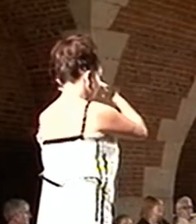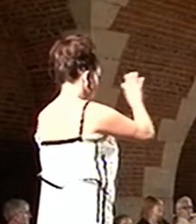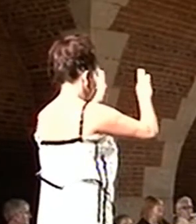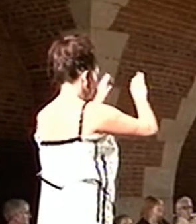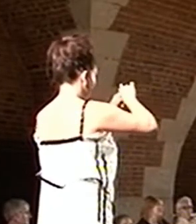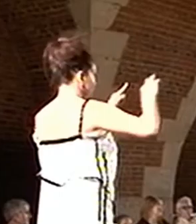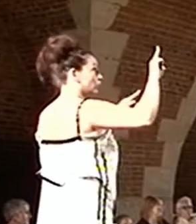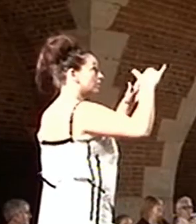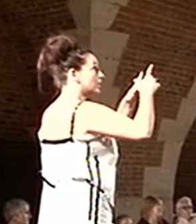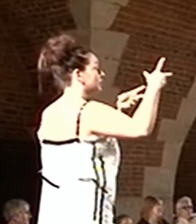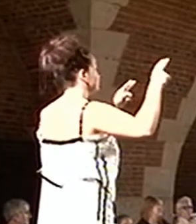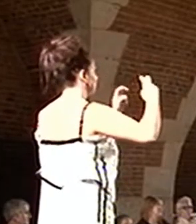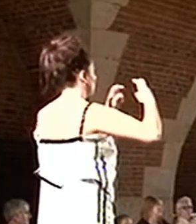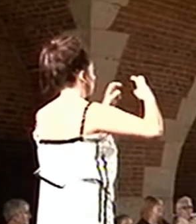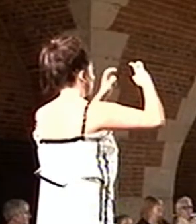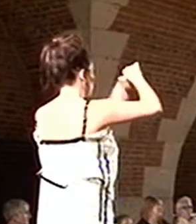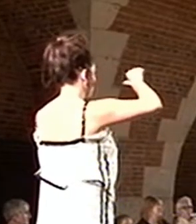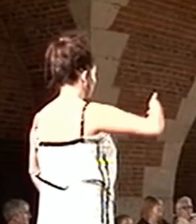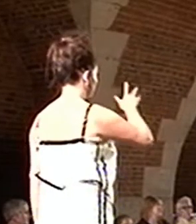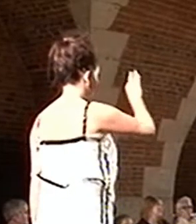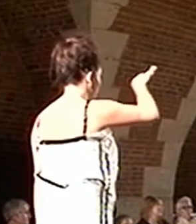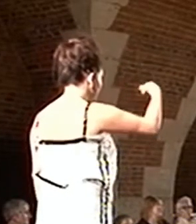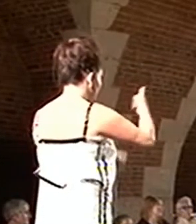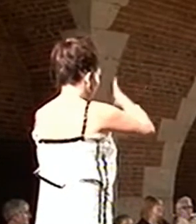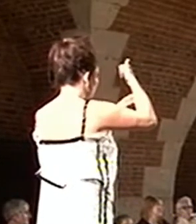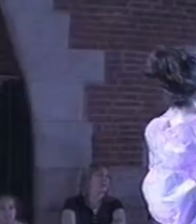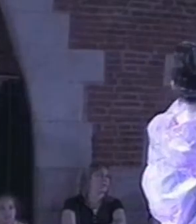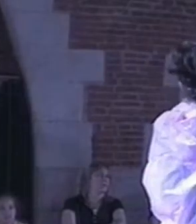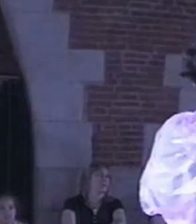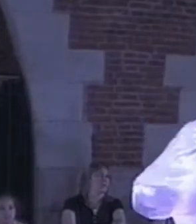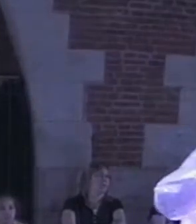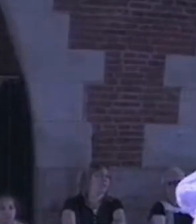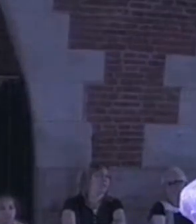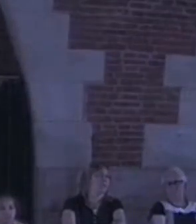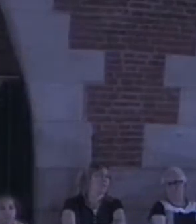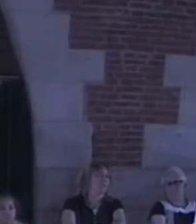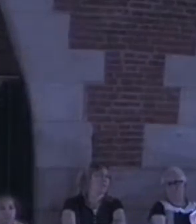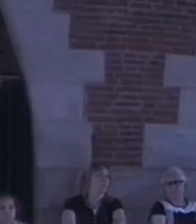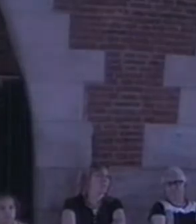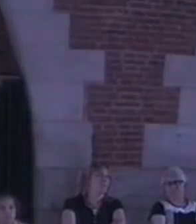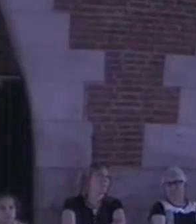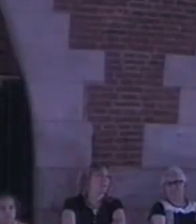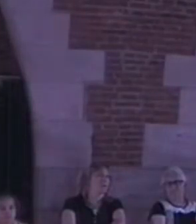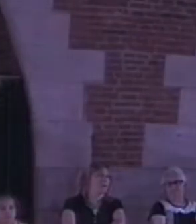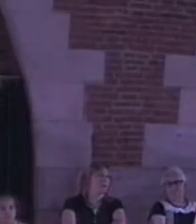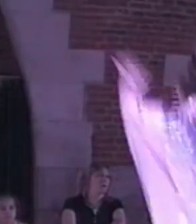Maintenant, imaginez un astéroïde géant en directe ligne de collision